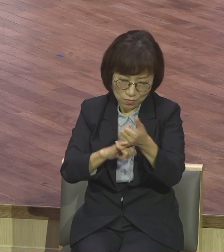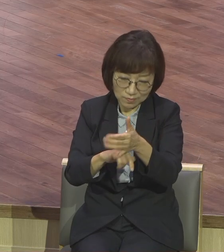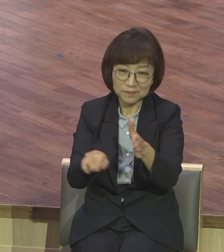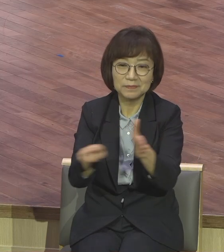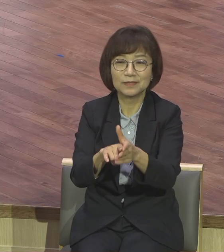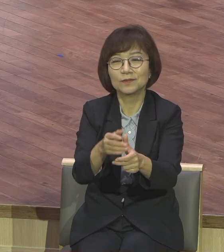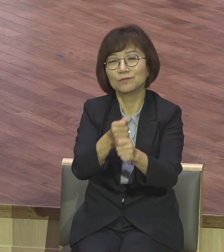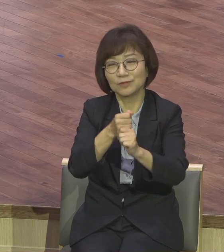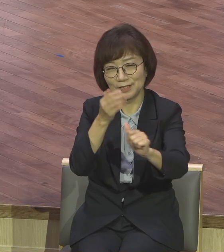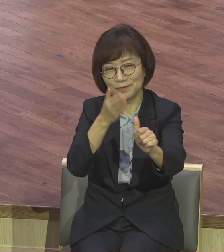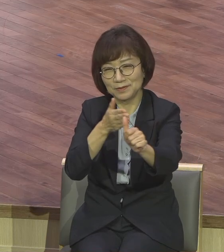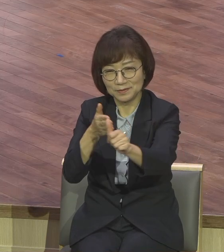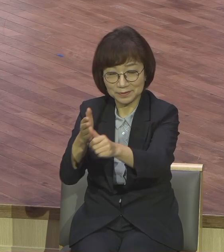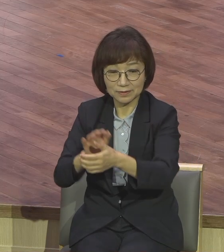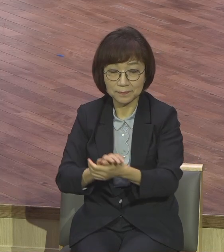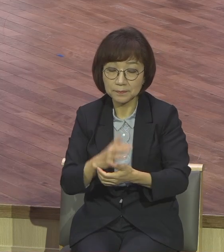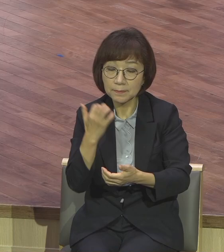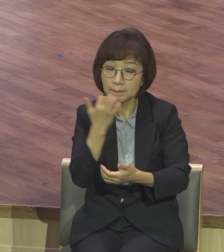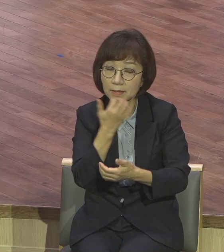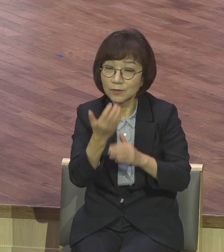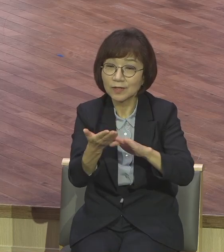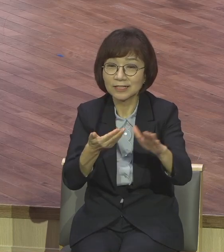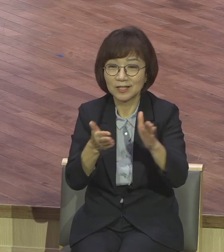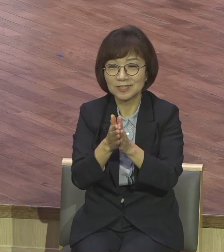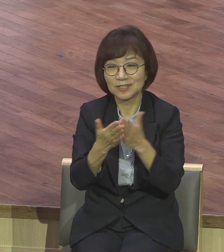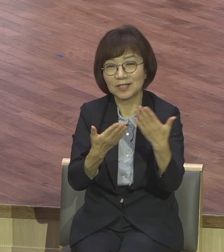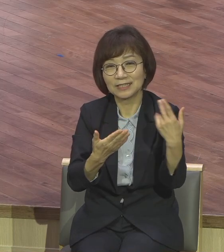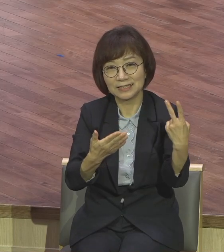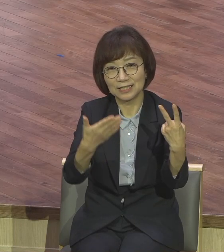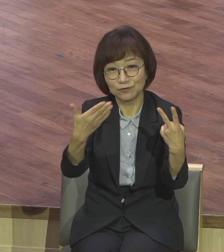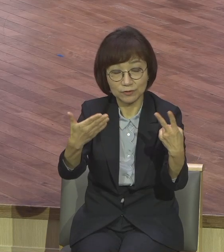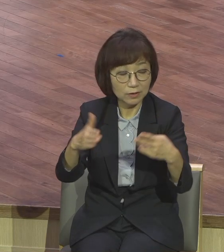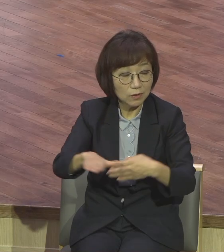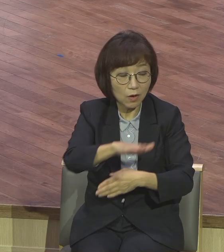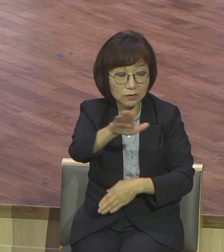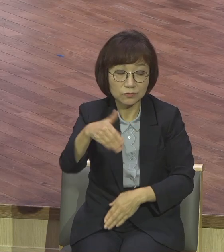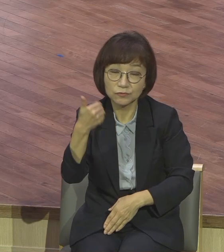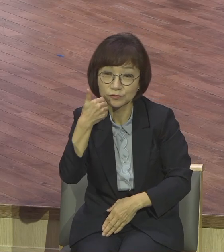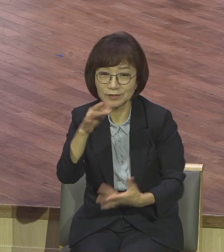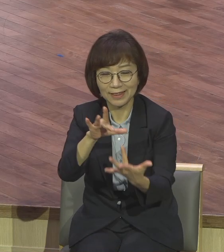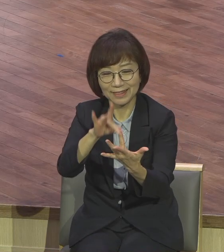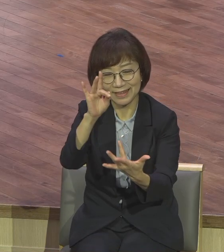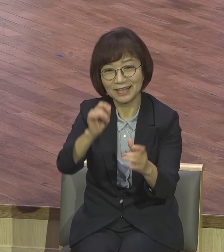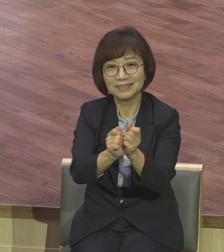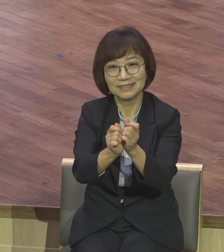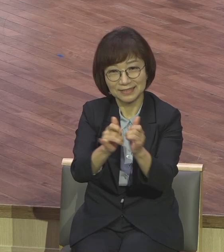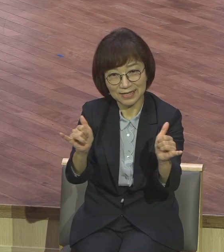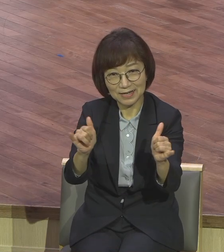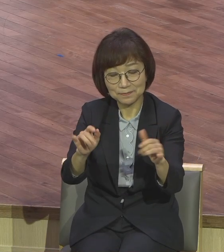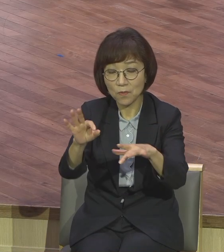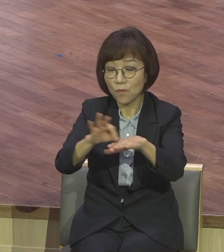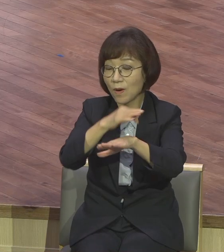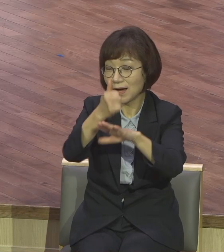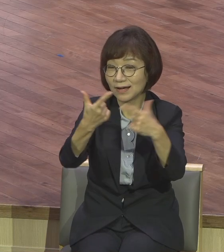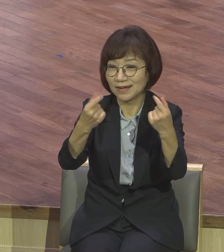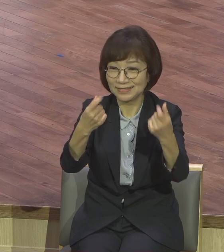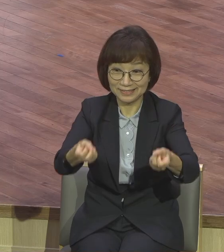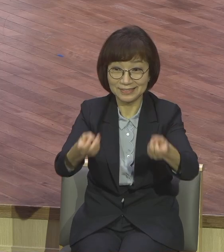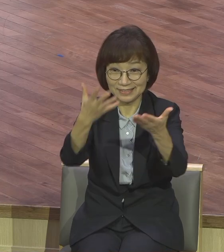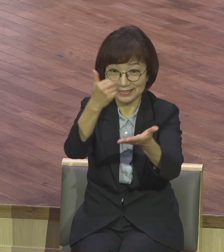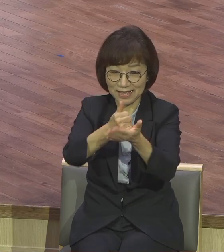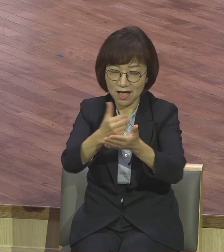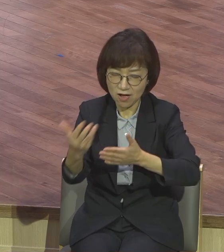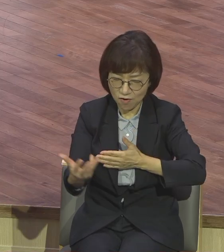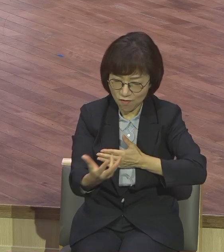2장 9절에 나와 있습니다. 너희는 택하신 족속이요 왕 같은 제사장들이요